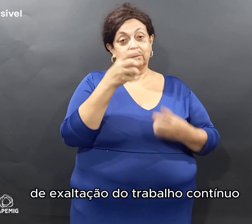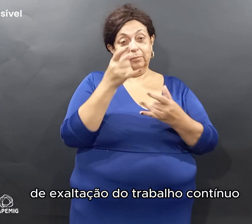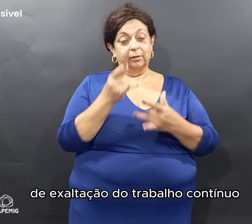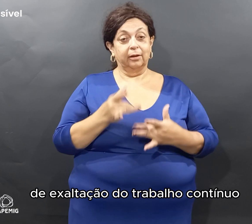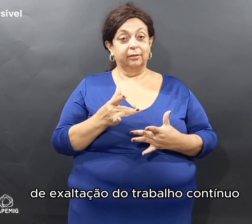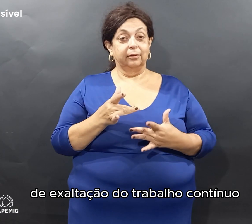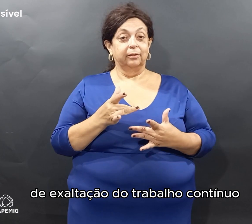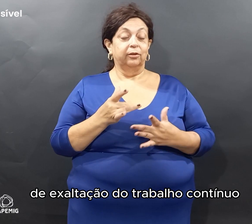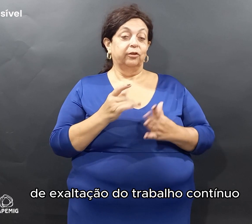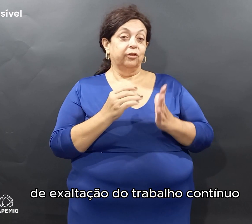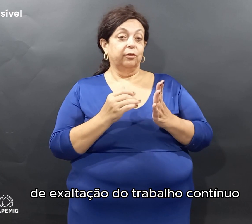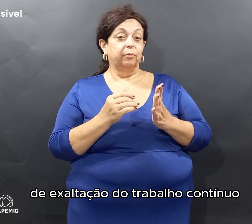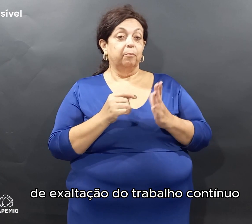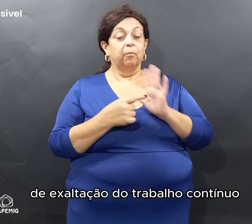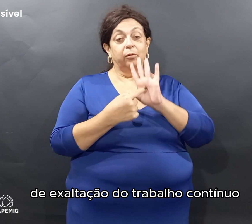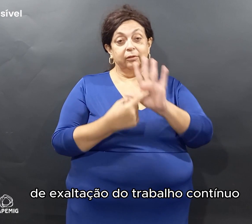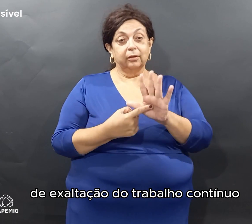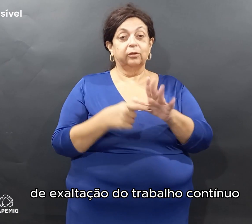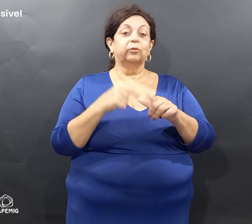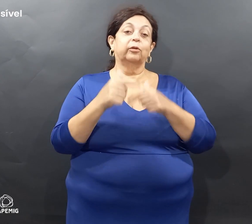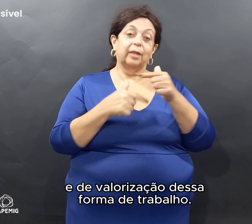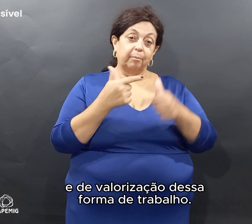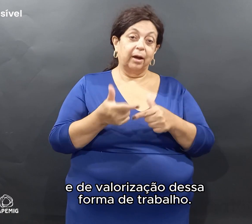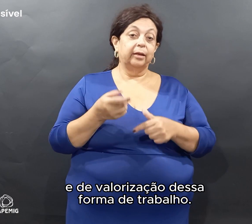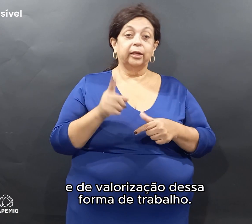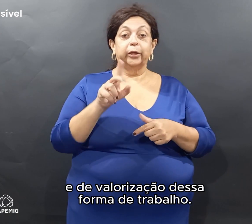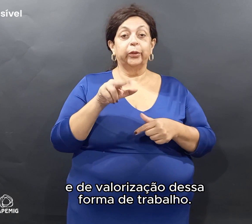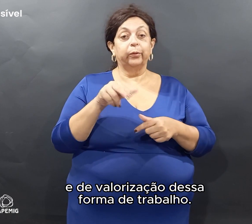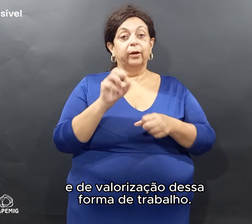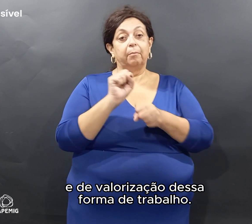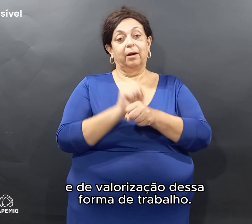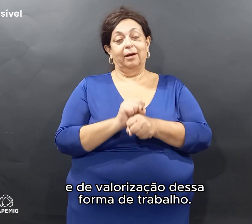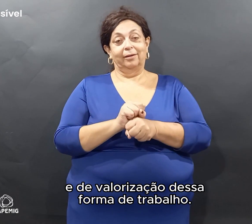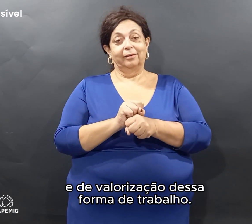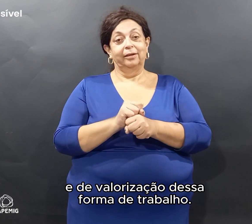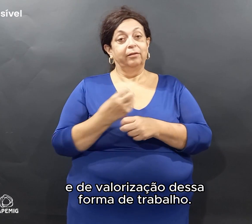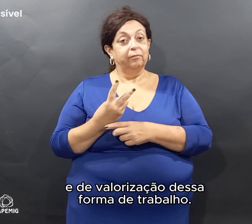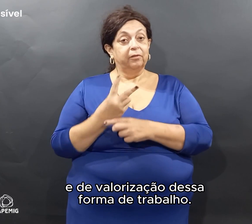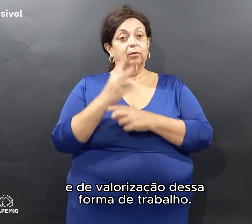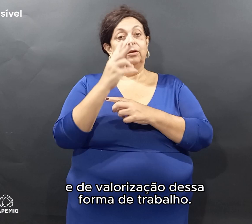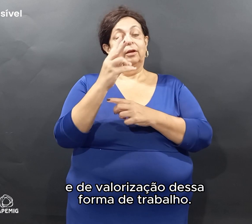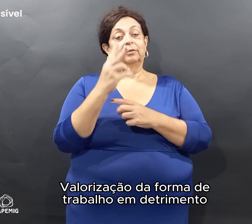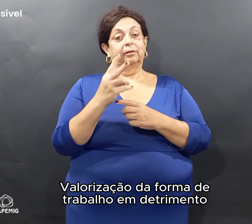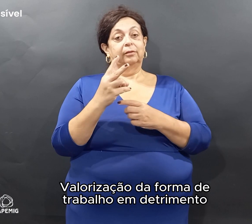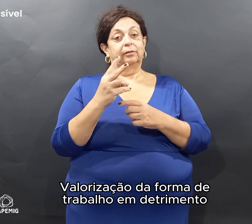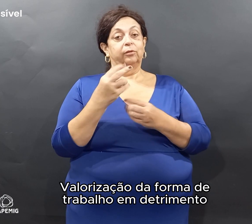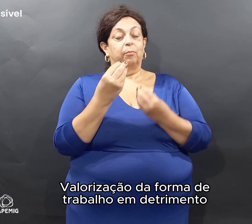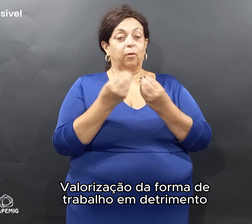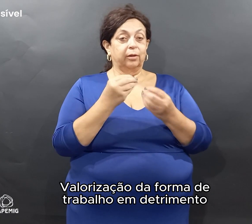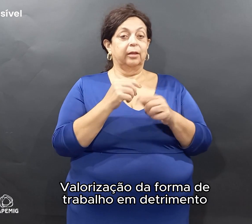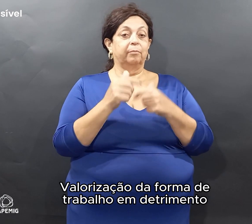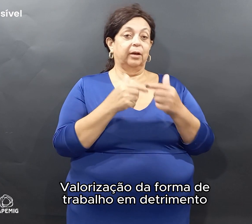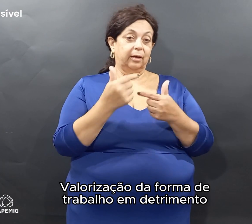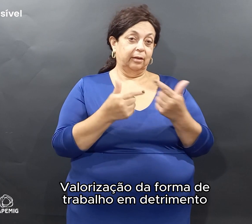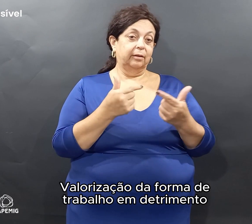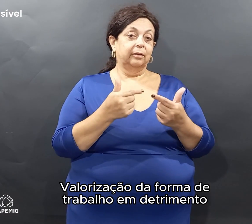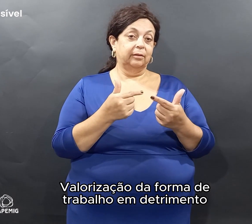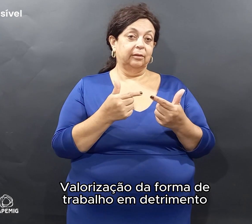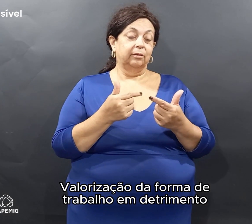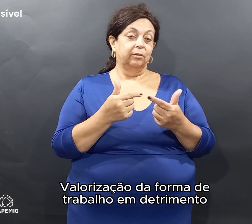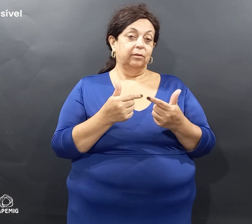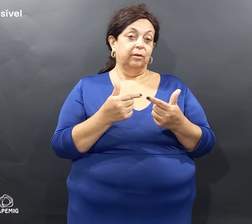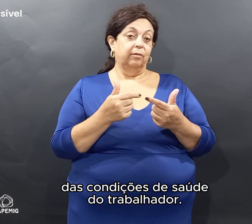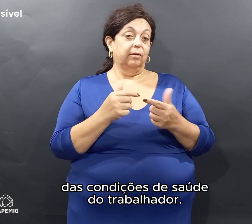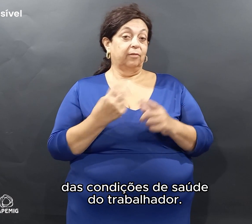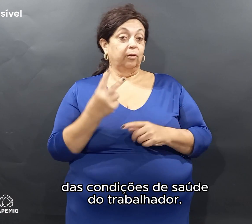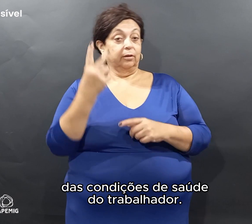de exaltação do trabalho contínuo e de valorização dessa forma de trabalho. Valorização da forma de trabalho em